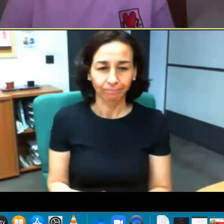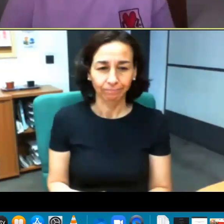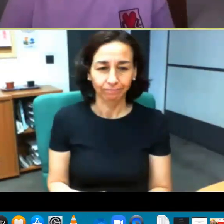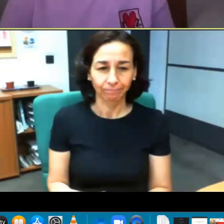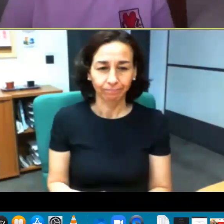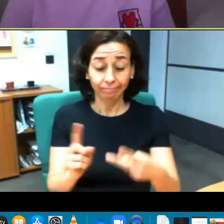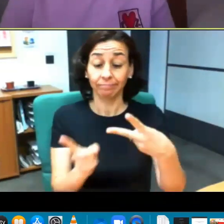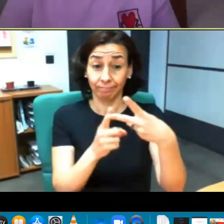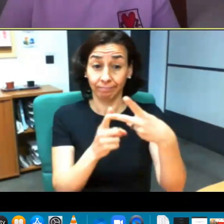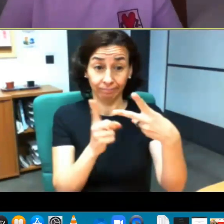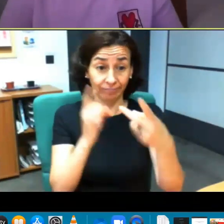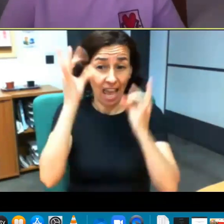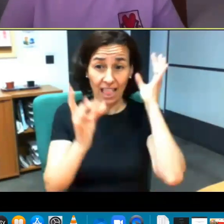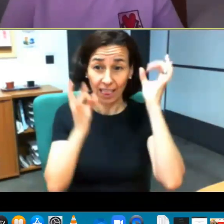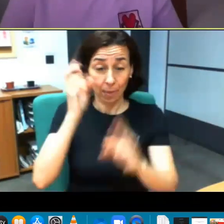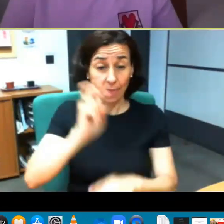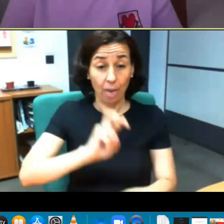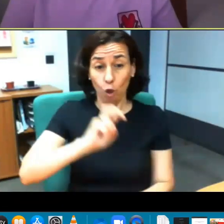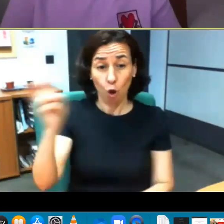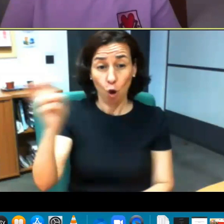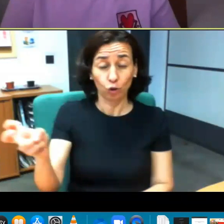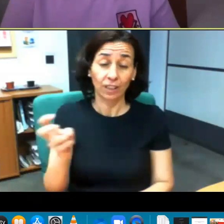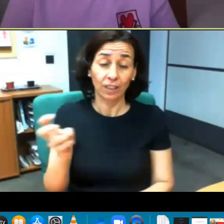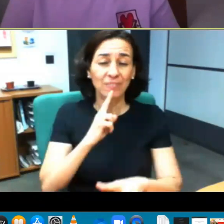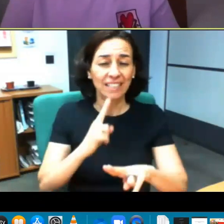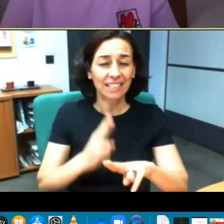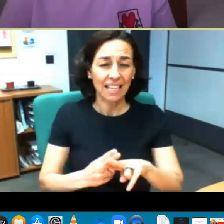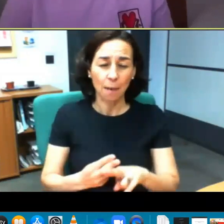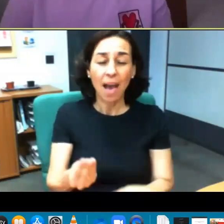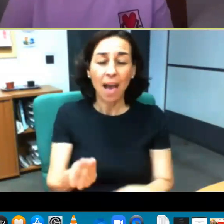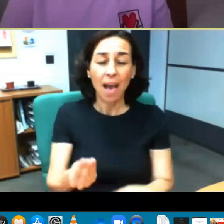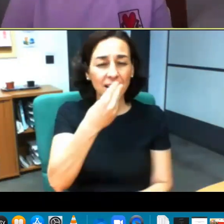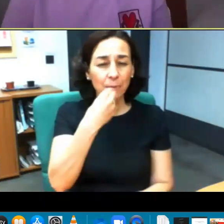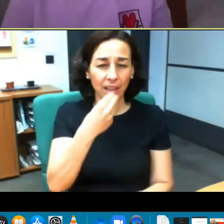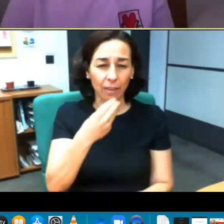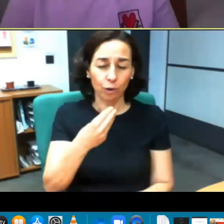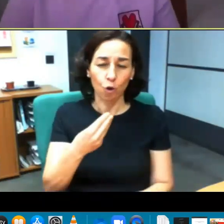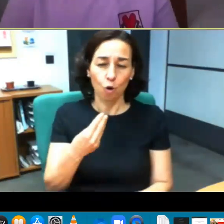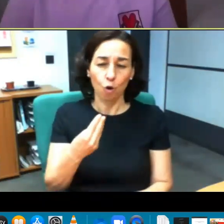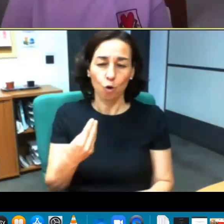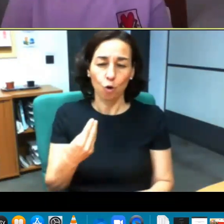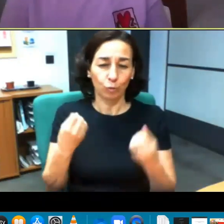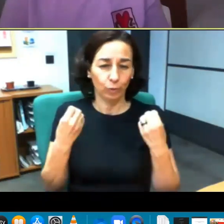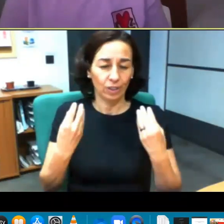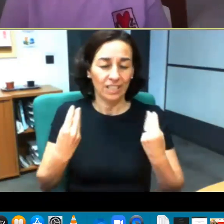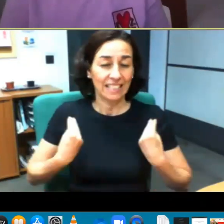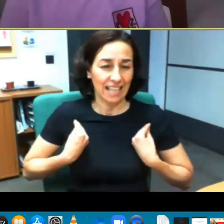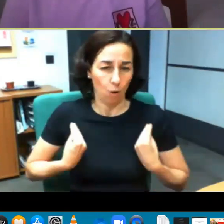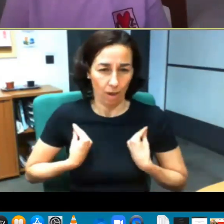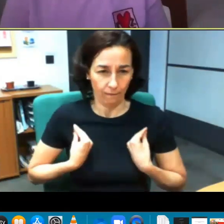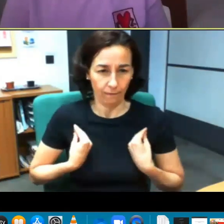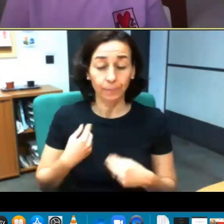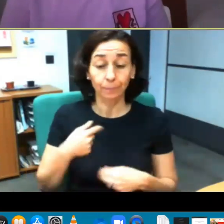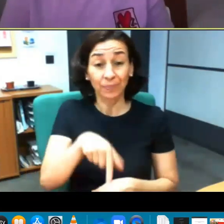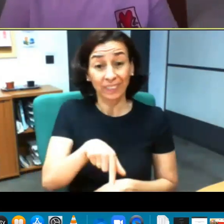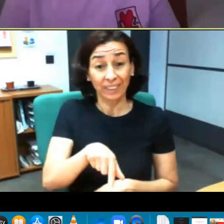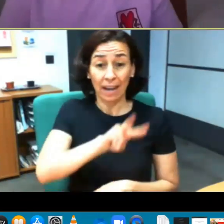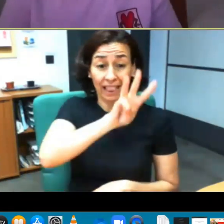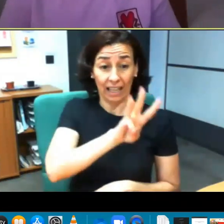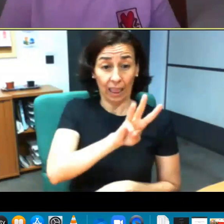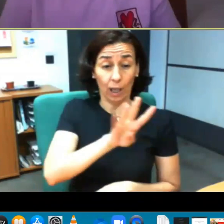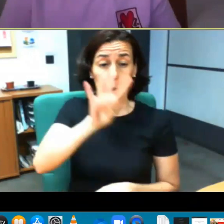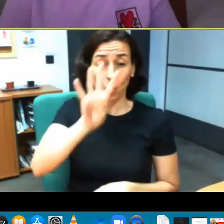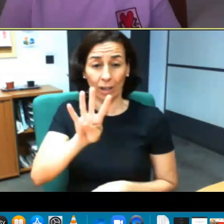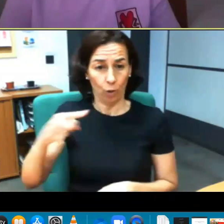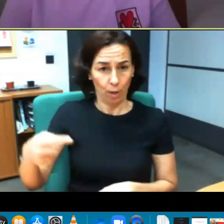se lleva a cabo es de hábitos saludables y alimentación saludable. Estaba destinada al alumnado tercero y cuarto de primaria y sobre todo